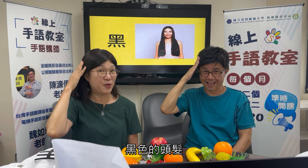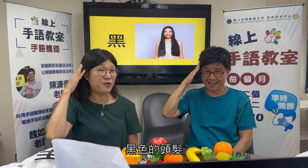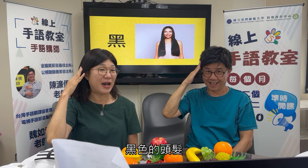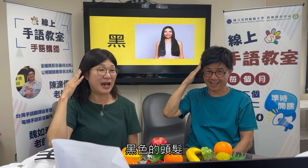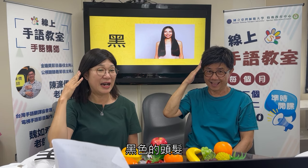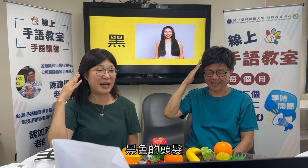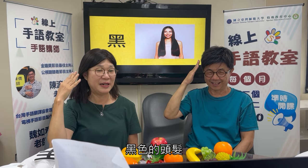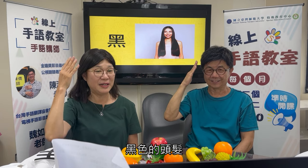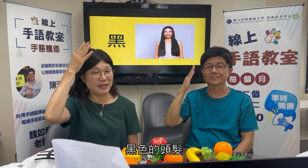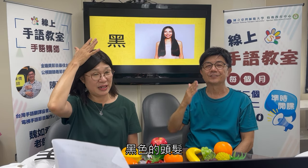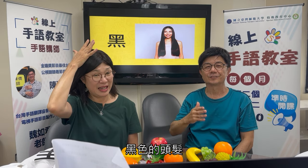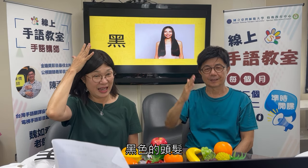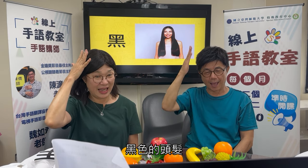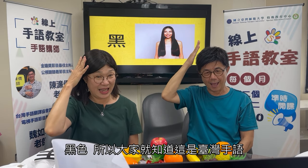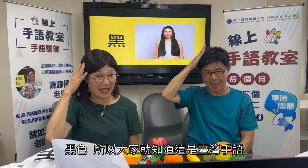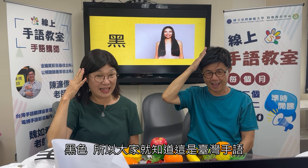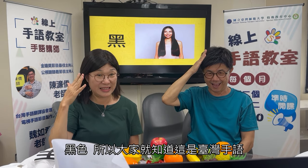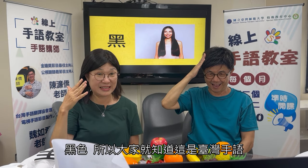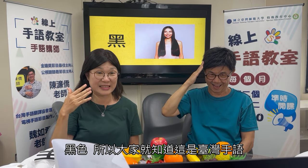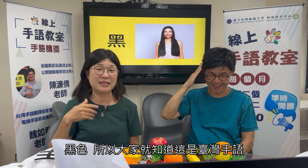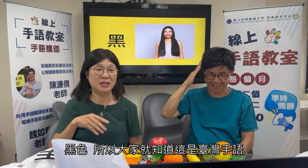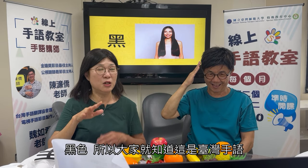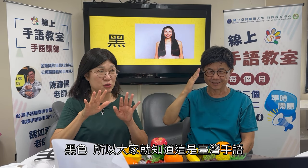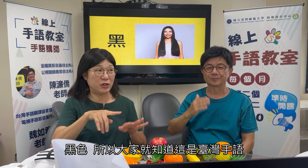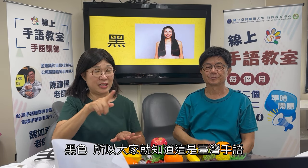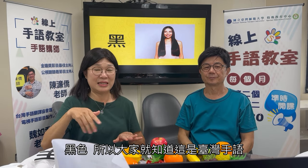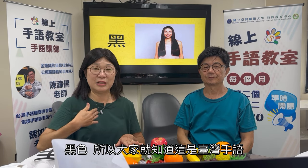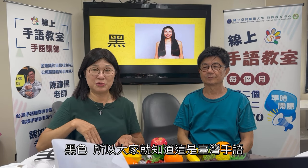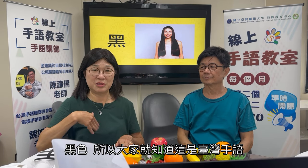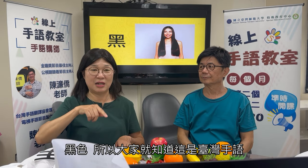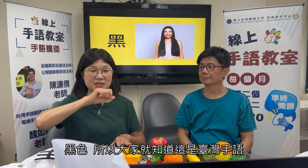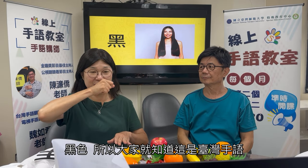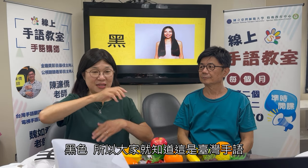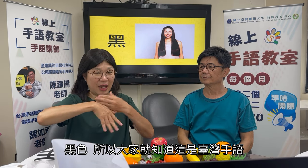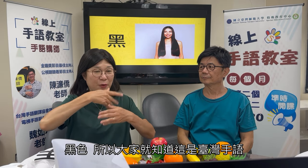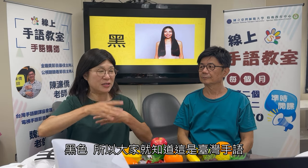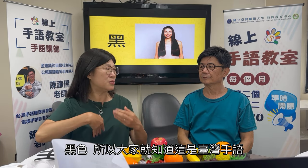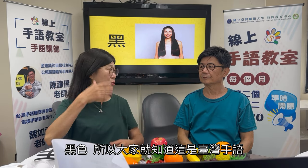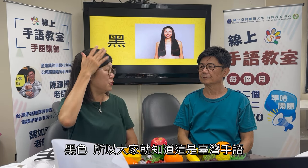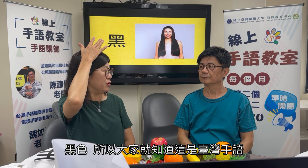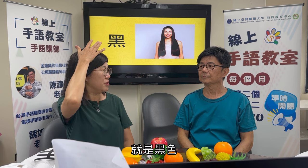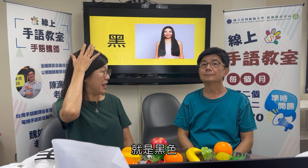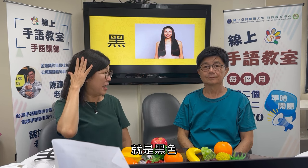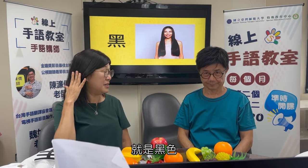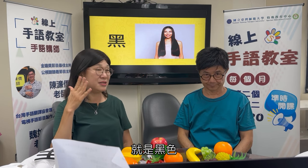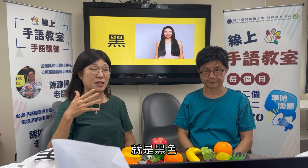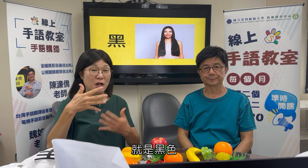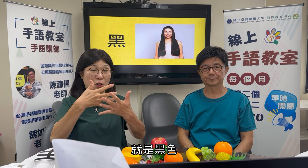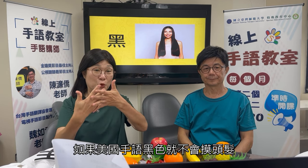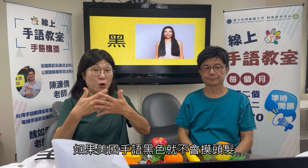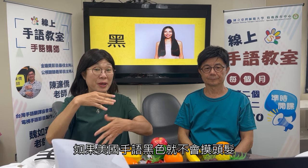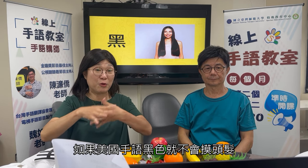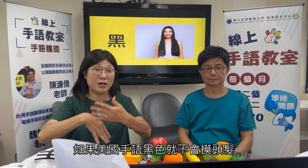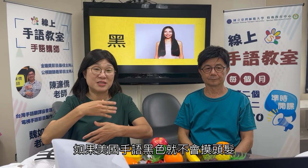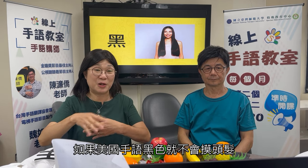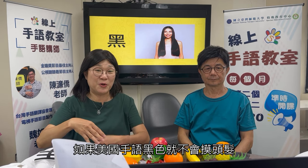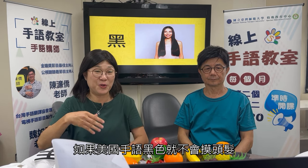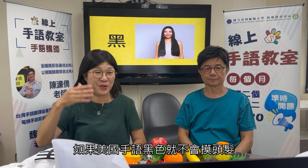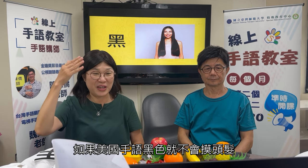发，黑色。所以大家就知道，这是台湾手语，就是黑色。如果美国手语，